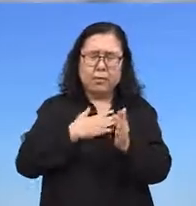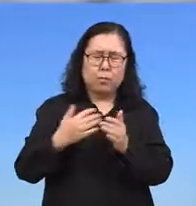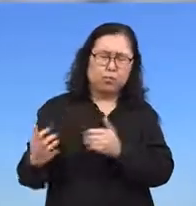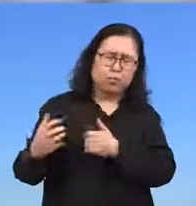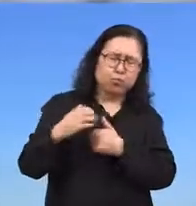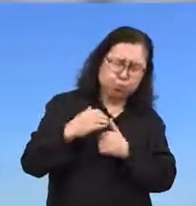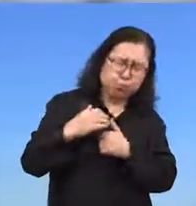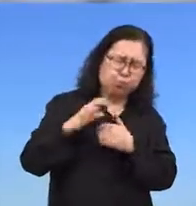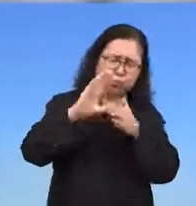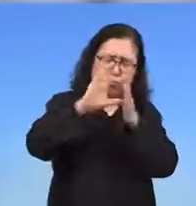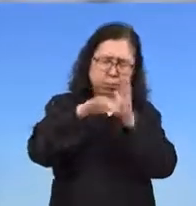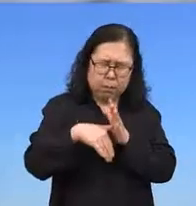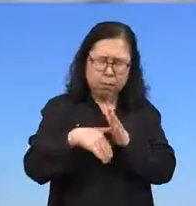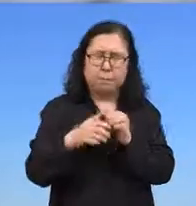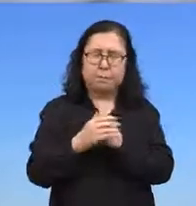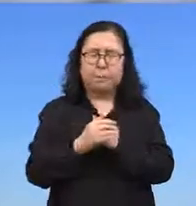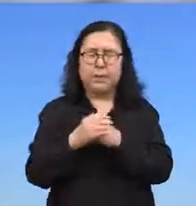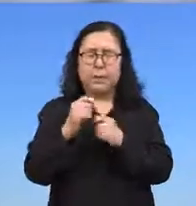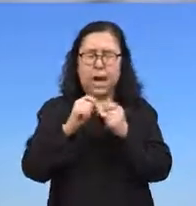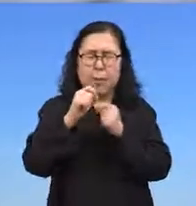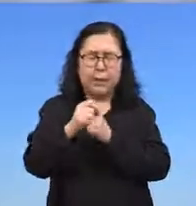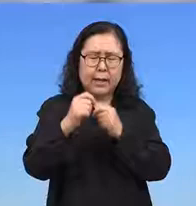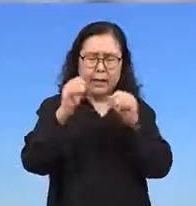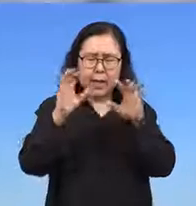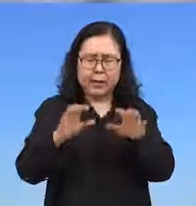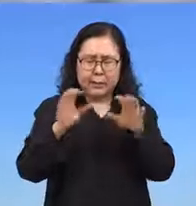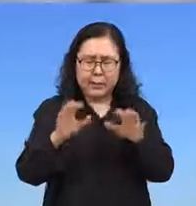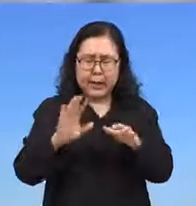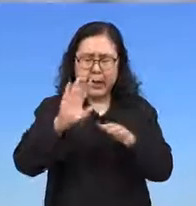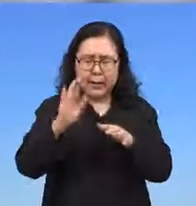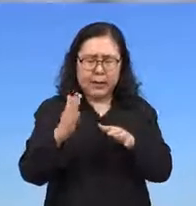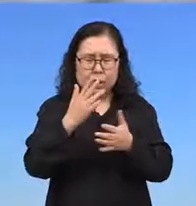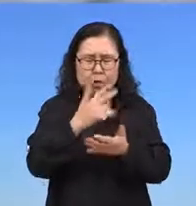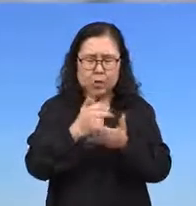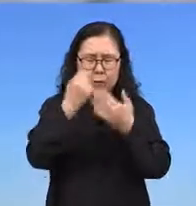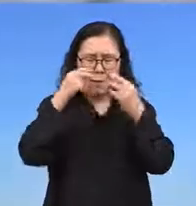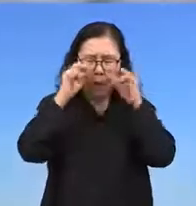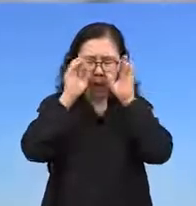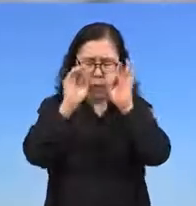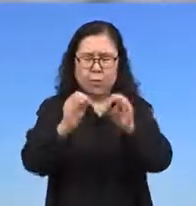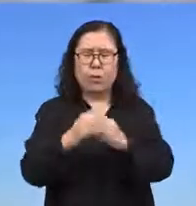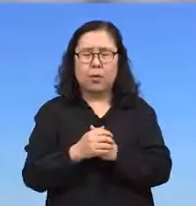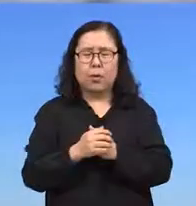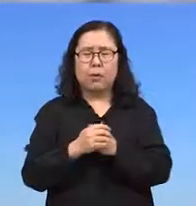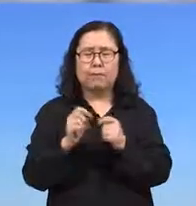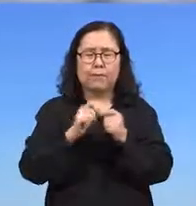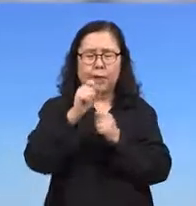상황이 우리를 엄습한다 할 때에 영원한 현재이신 그 주님을 바라보고